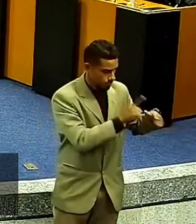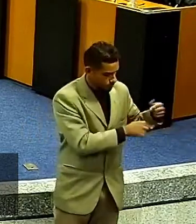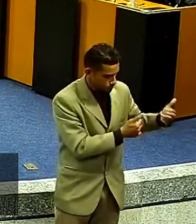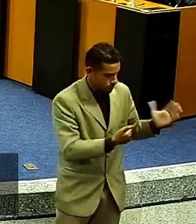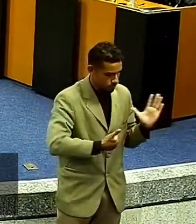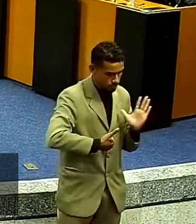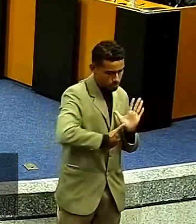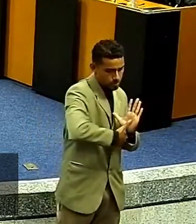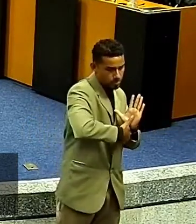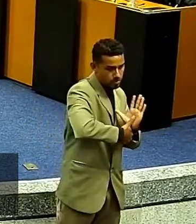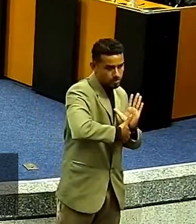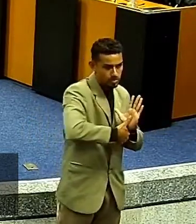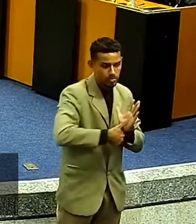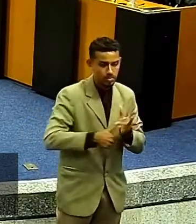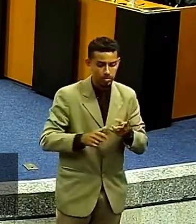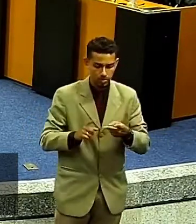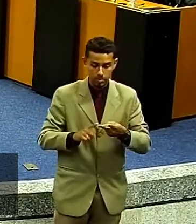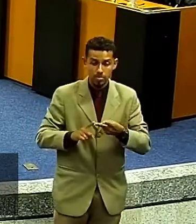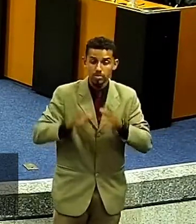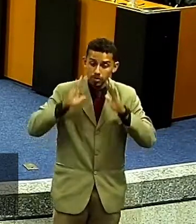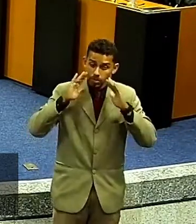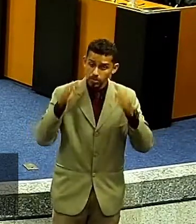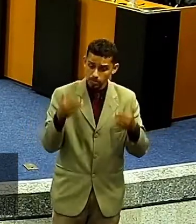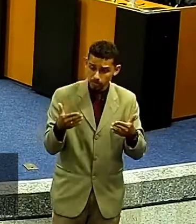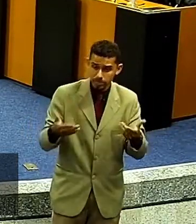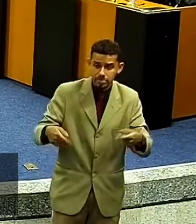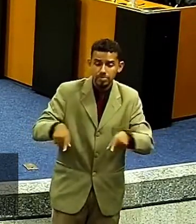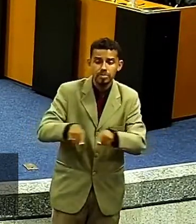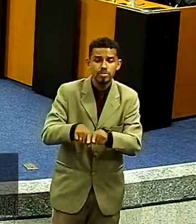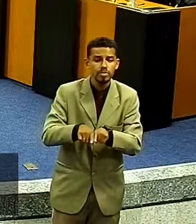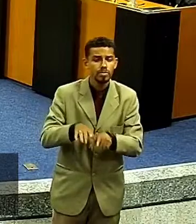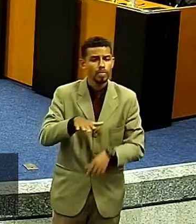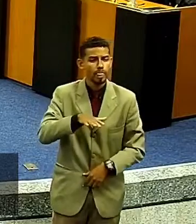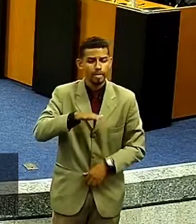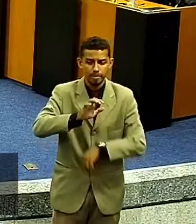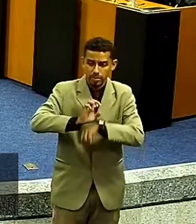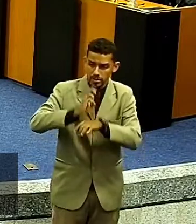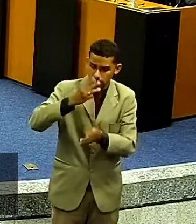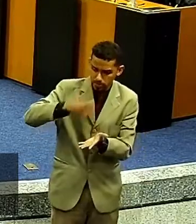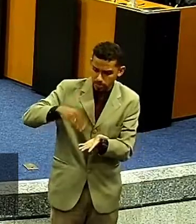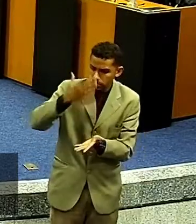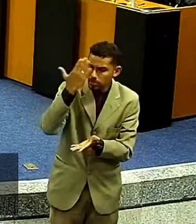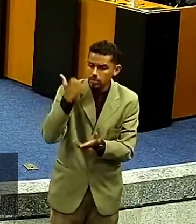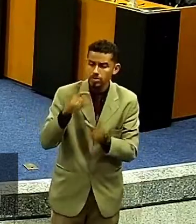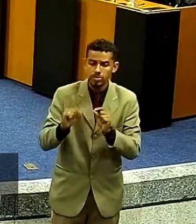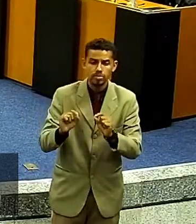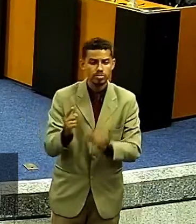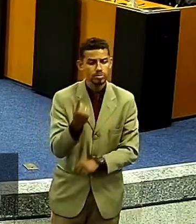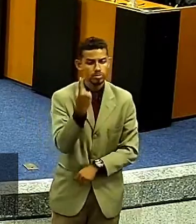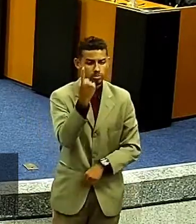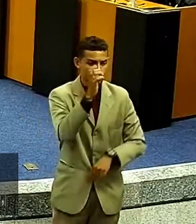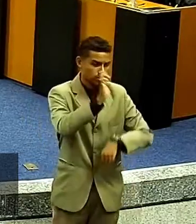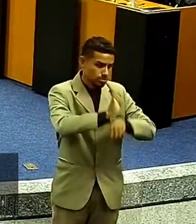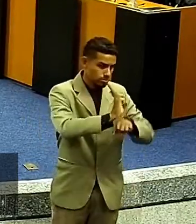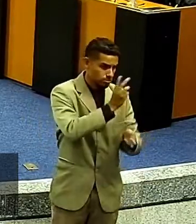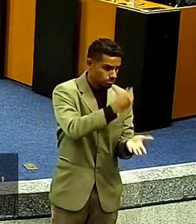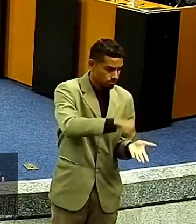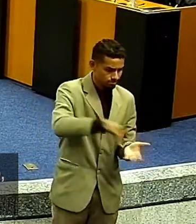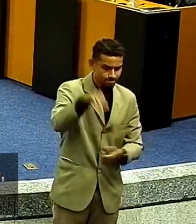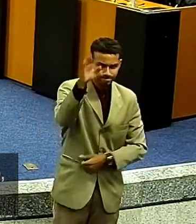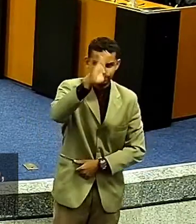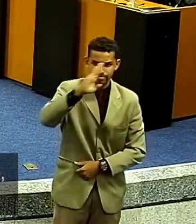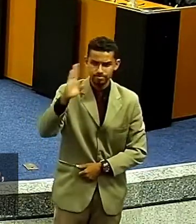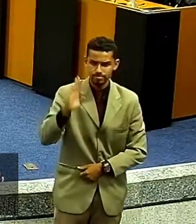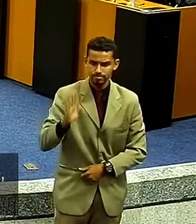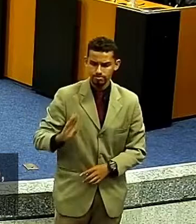de biometria salientando que o Maranhão até onde sabemos é único está brasileiro em